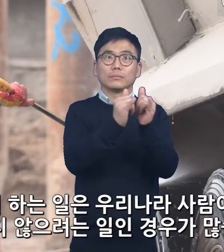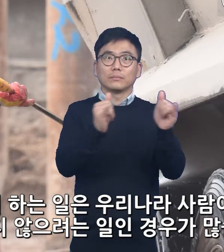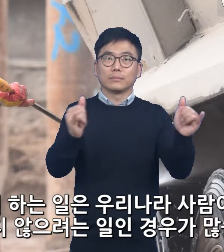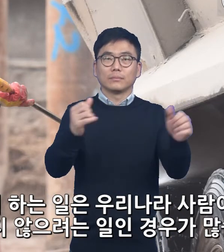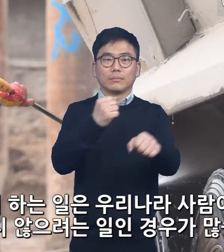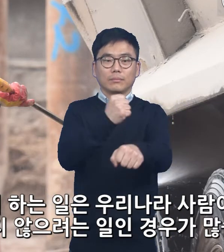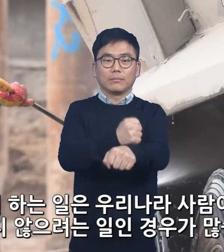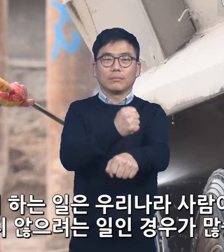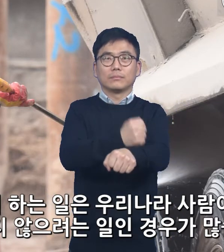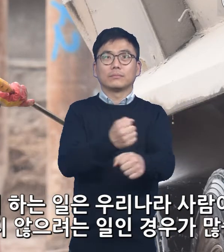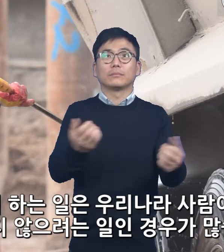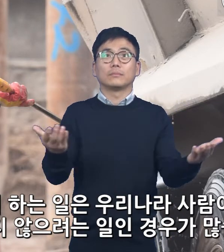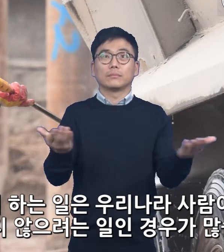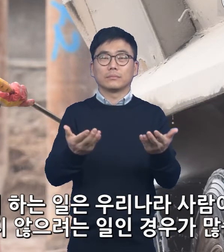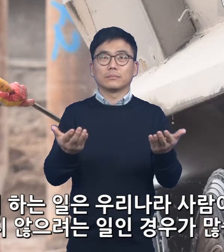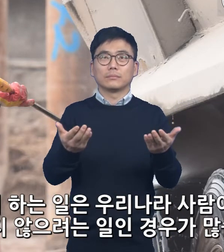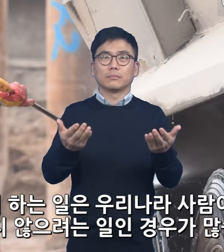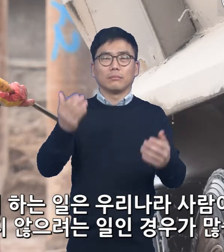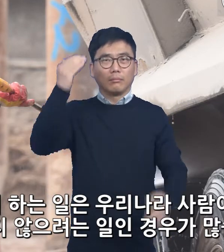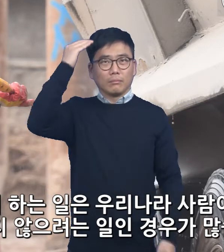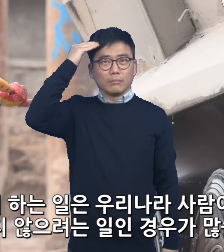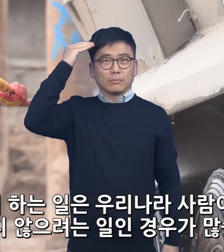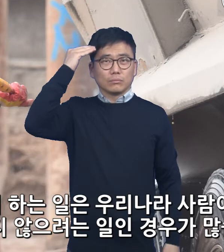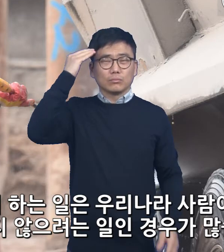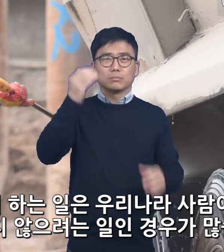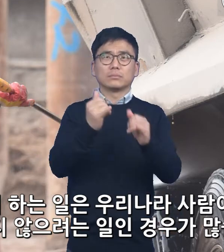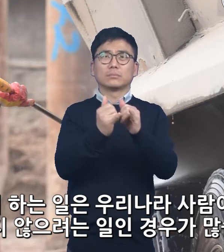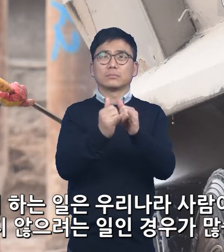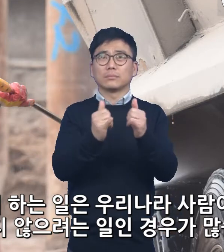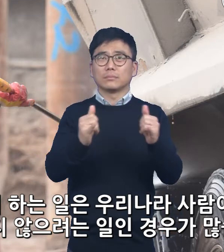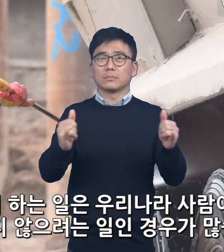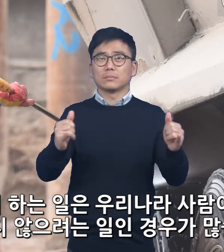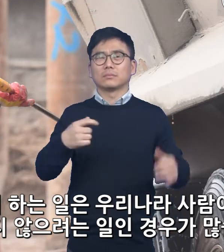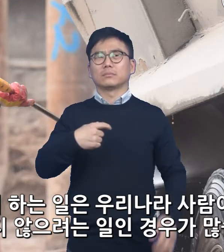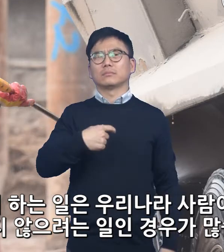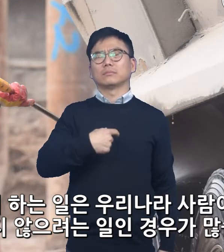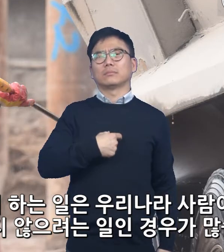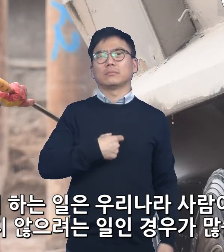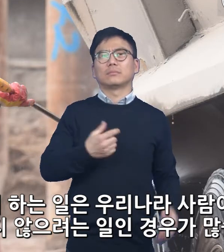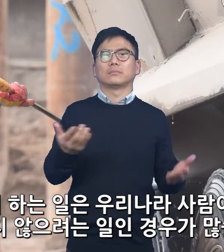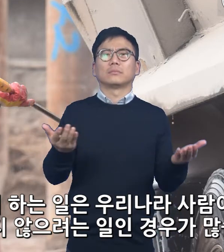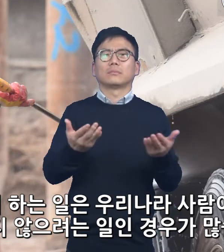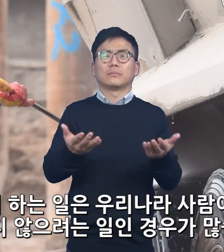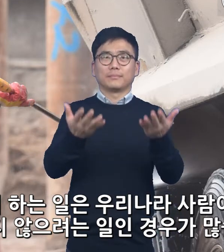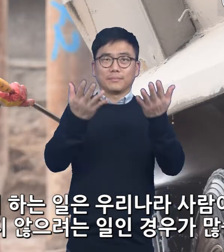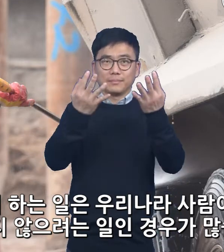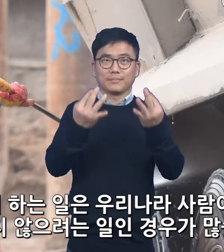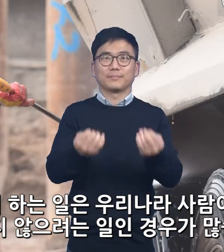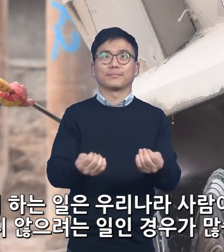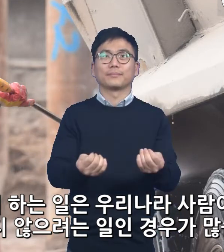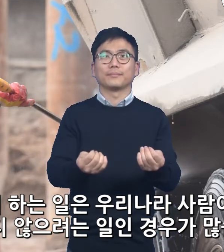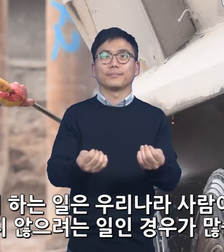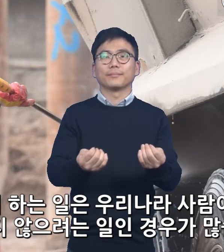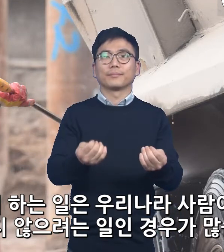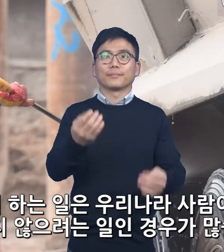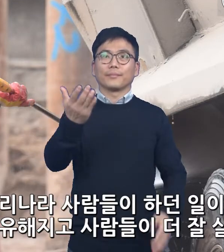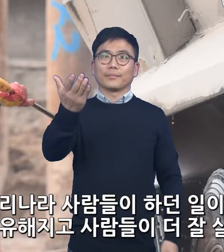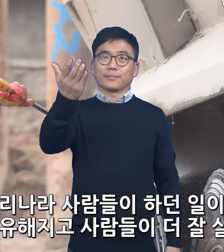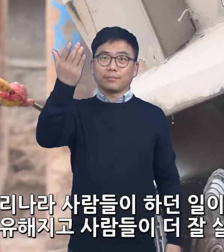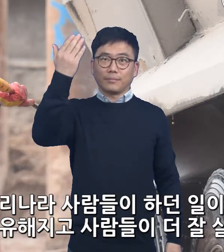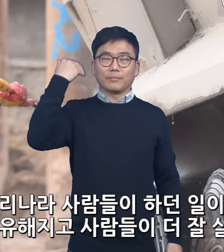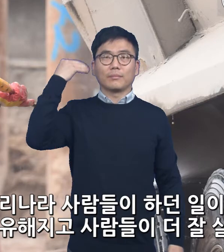이들이 하는 일은 우리나라 사람이 잘 하지 않으려는 일인 경우가 많습니다.